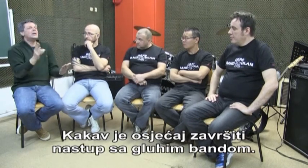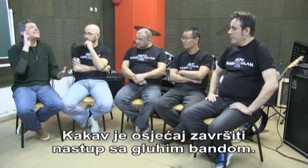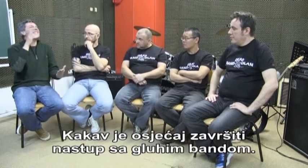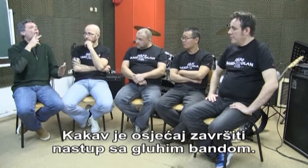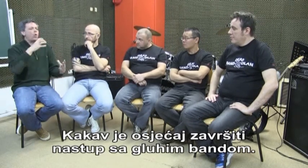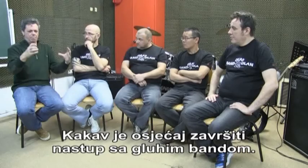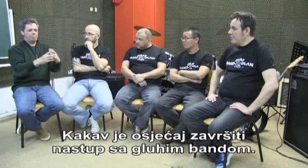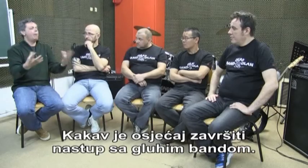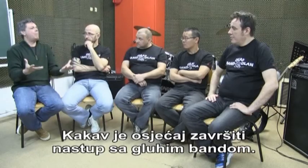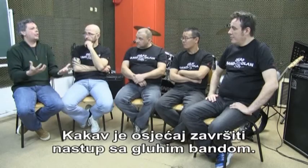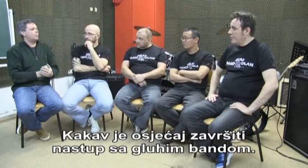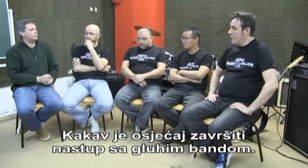sa gluhim bendom?